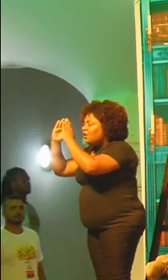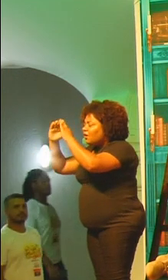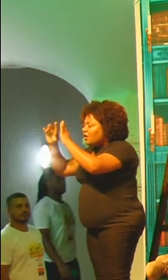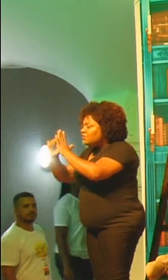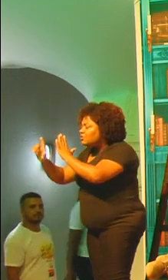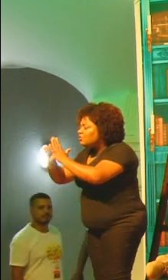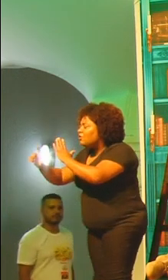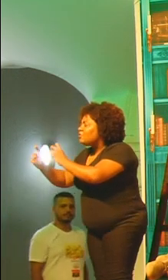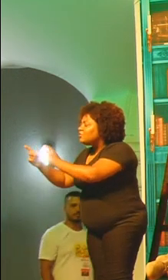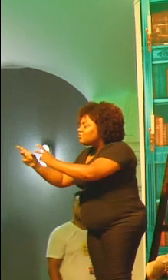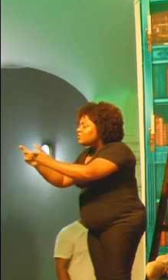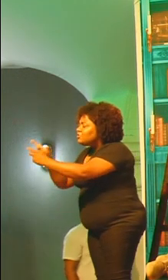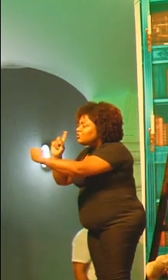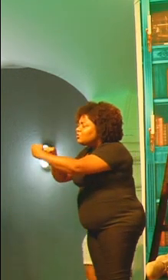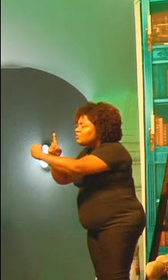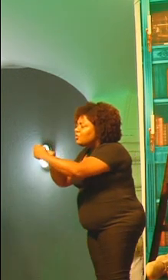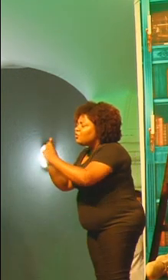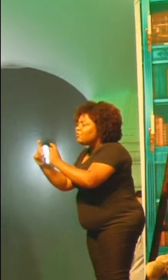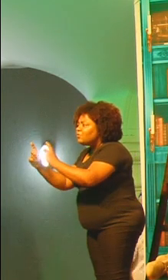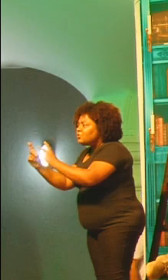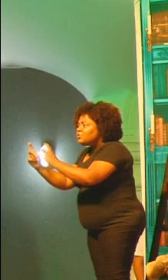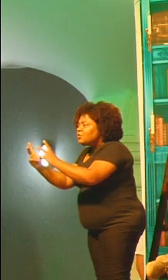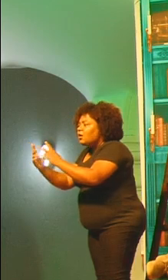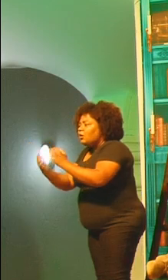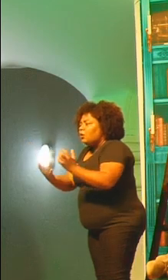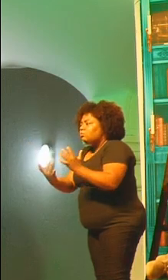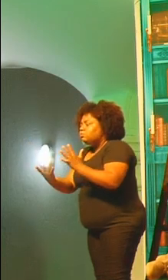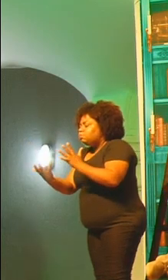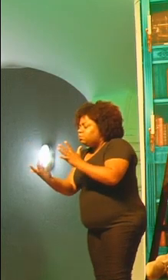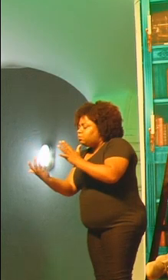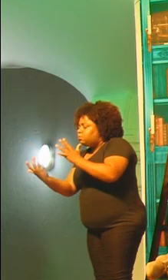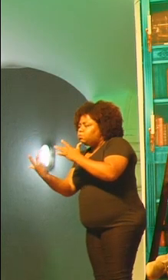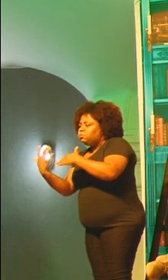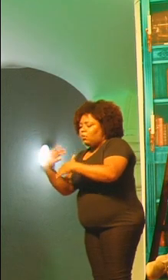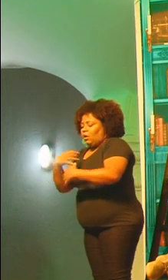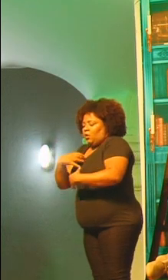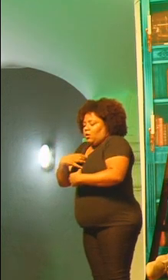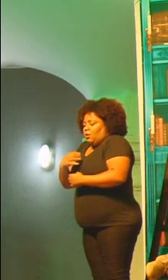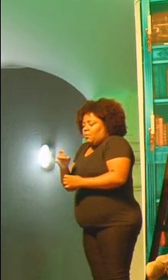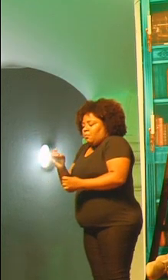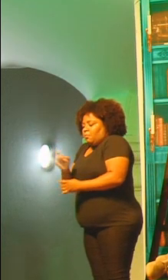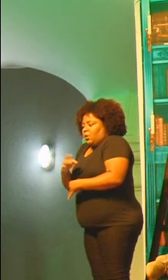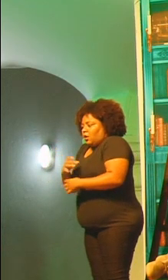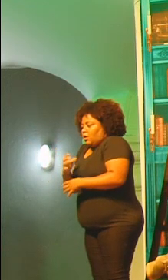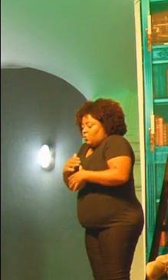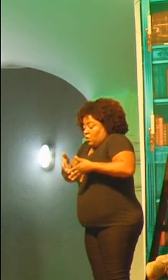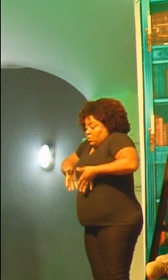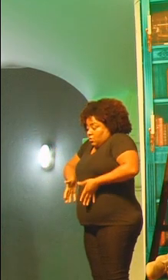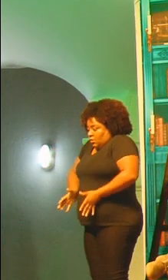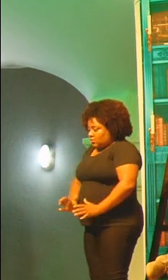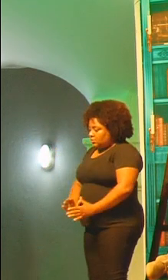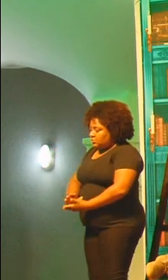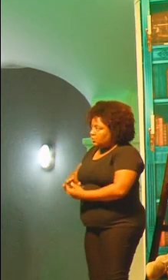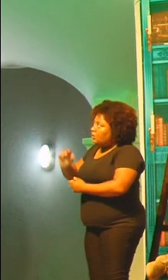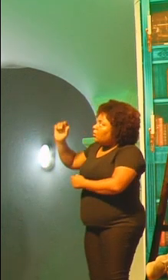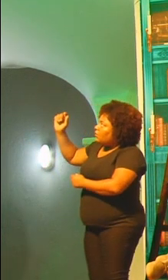em Santa Bárbara do Oeste. Quando eu nasci, sob o sol daquele mês de janeiro, o medo estava no meu primeiro choro.